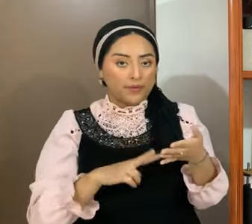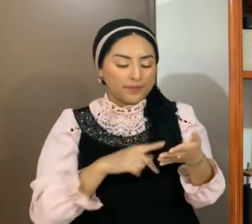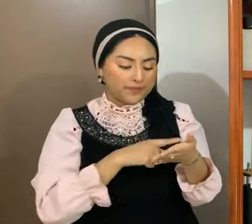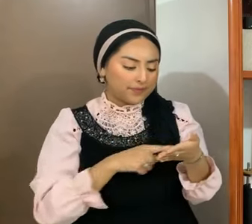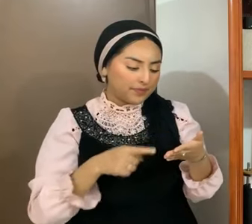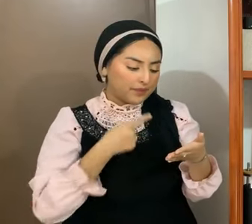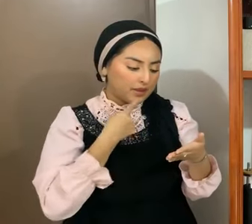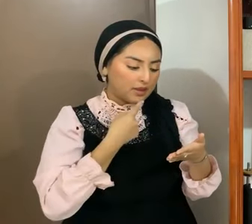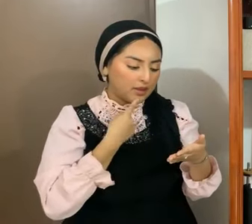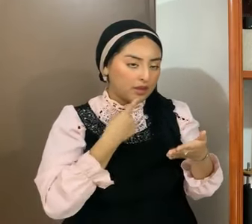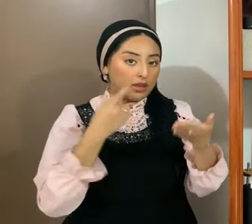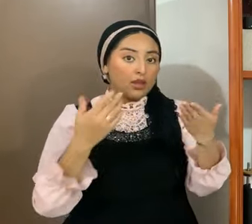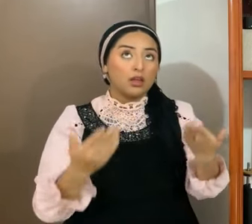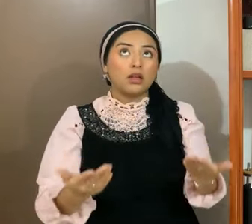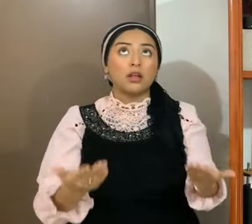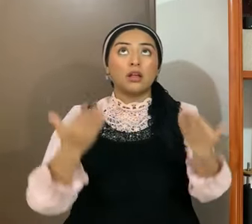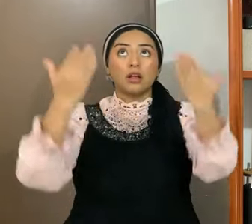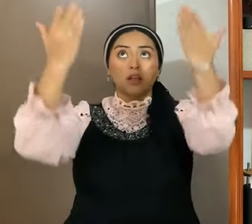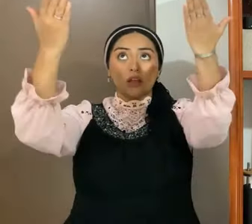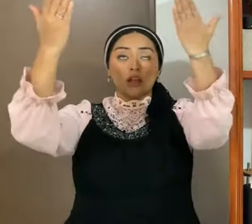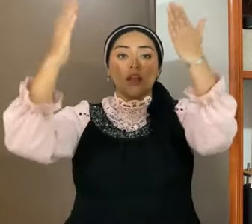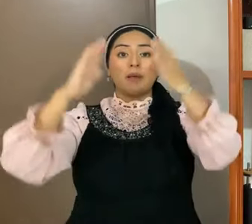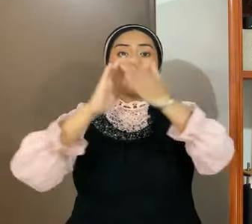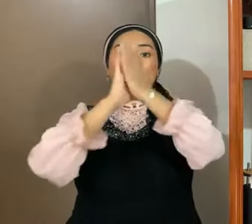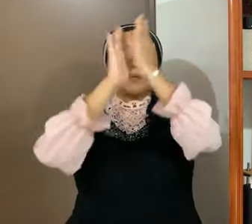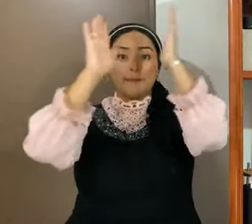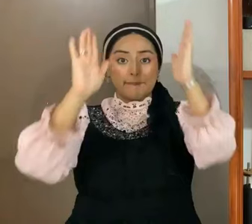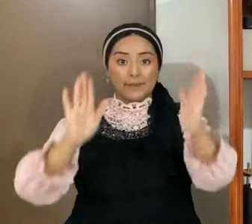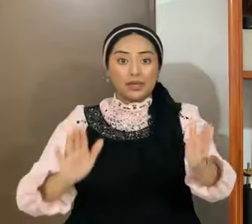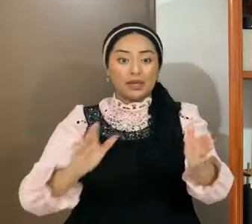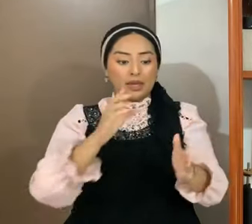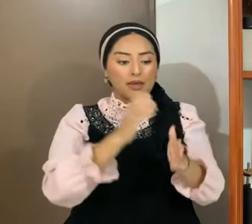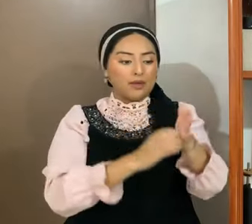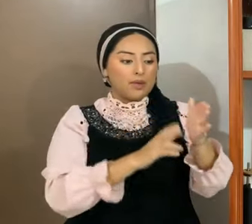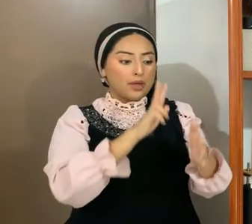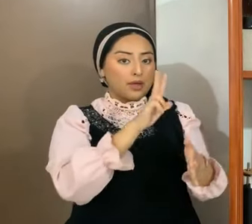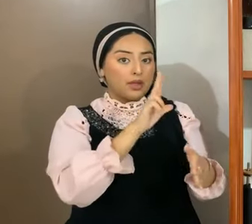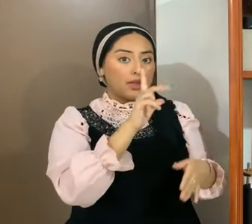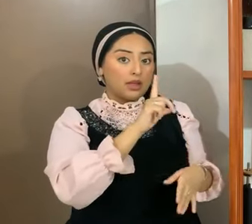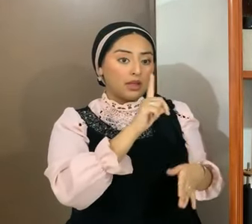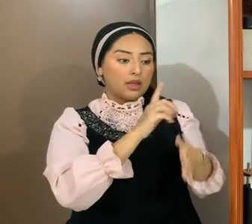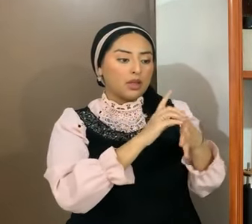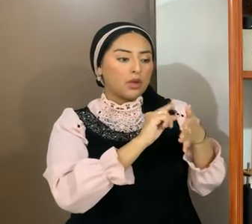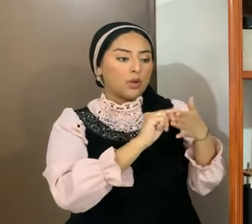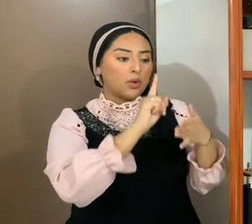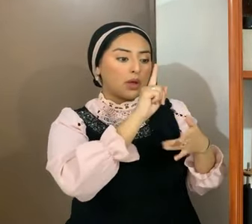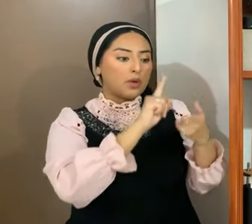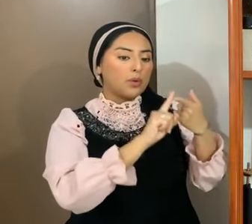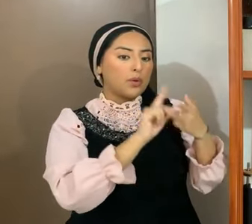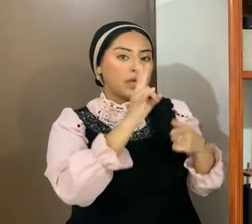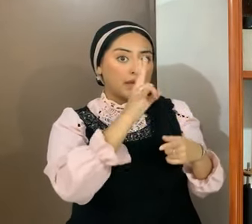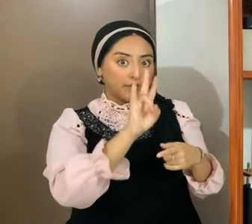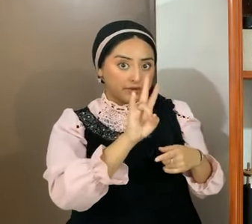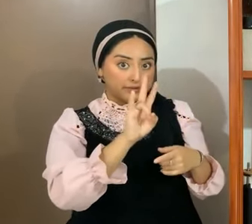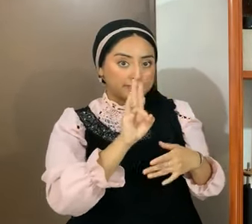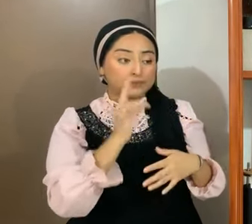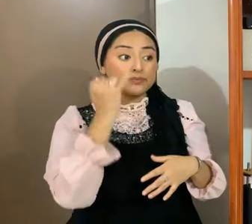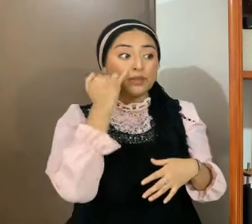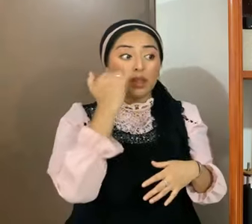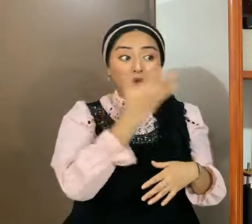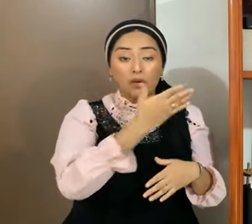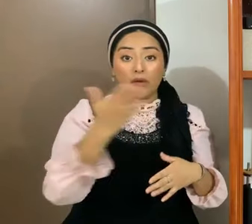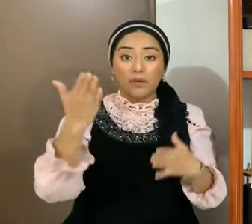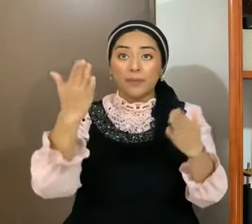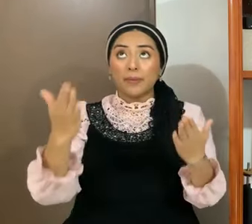primera parte. Ofrendas de paz, Shelamim, capítulo 3 de Levítico, del 1 al 17. Si su